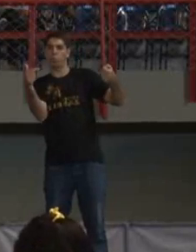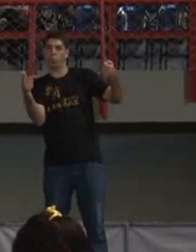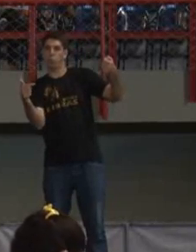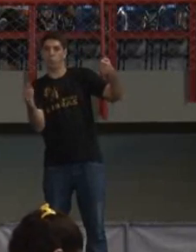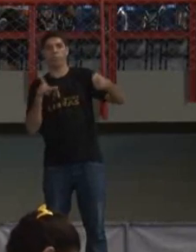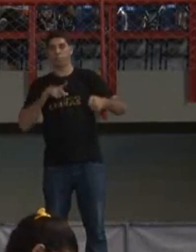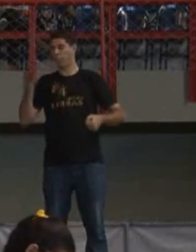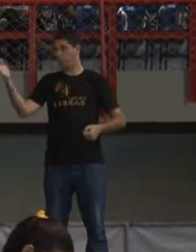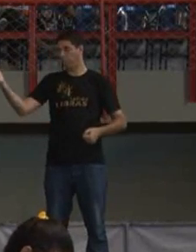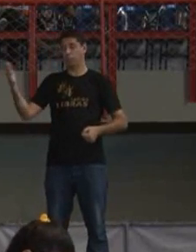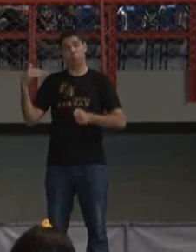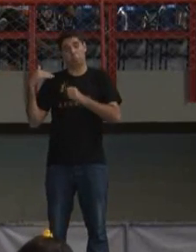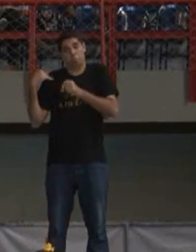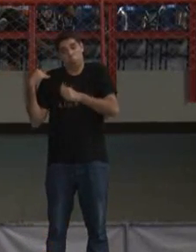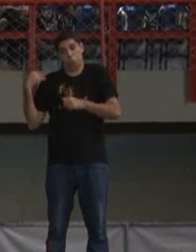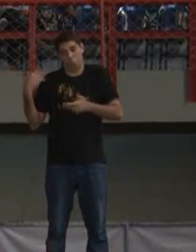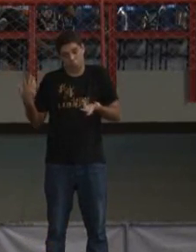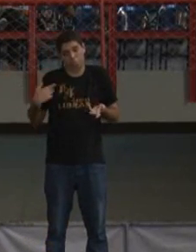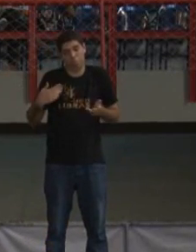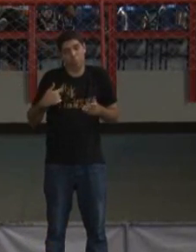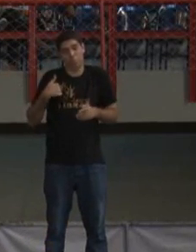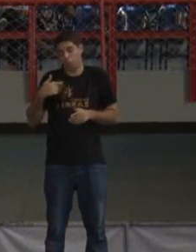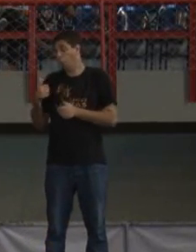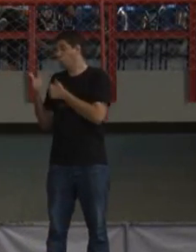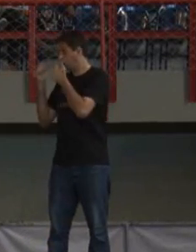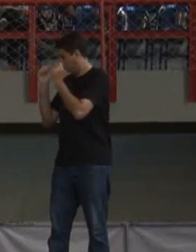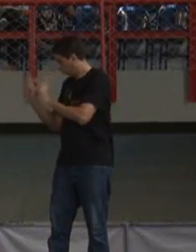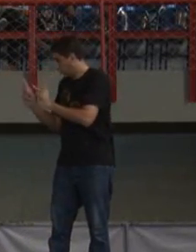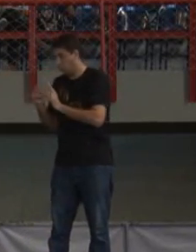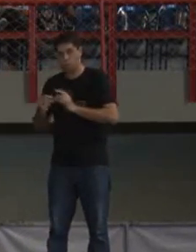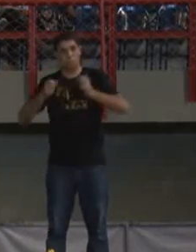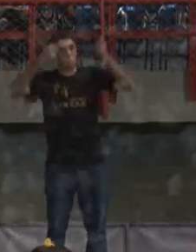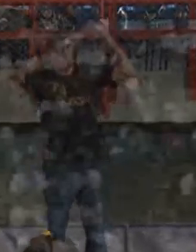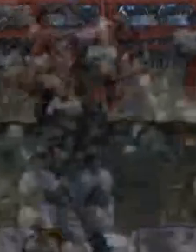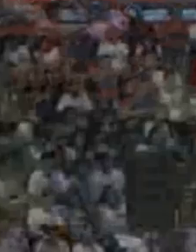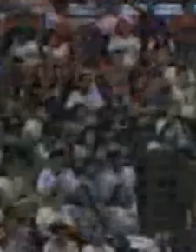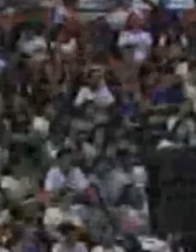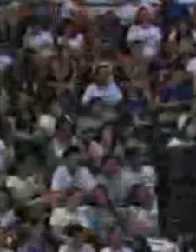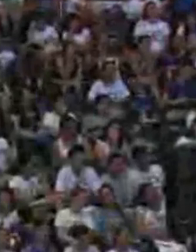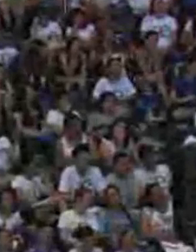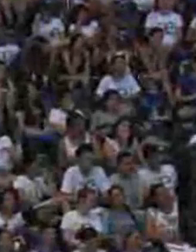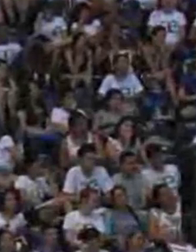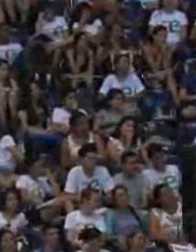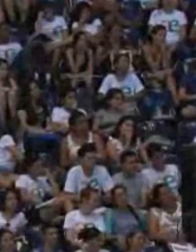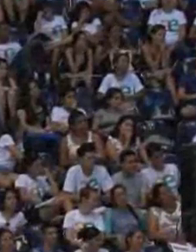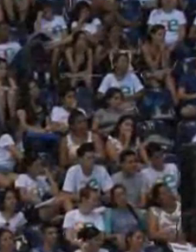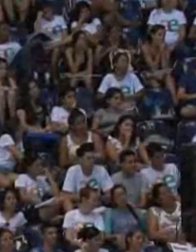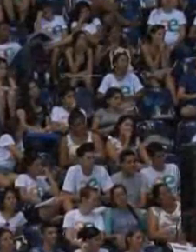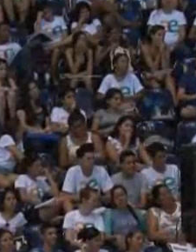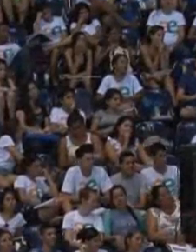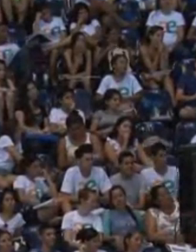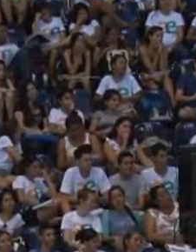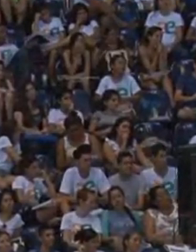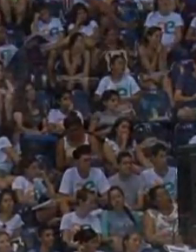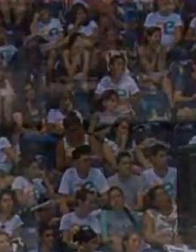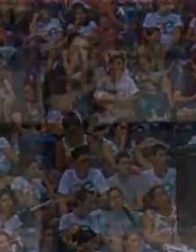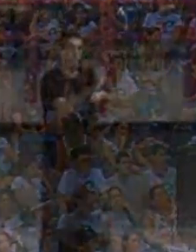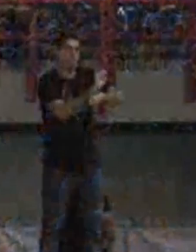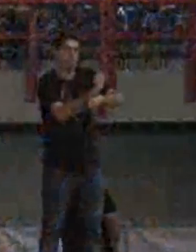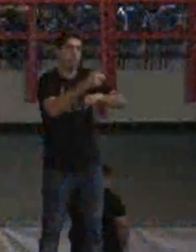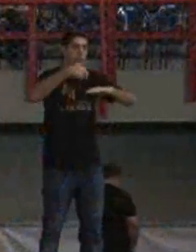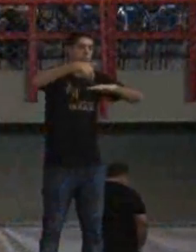cumprindo um favor para divulgar aqui com o maior prazer o tema da redação. Repetindo, qual é o tema? A mobilidade